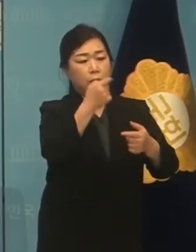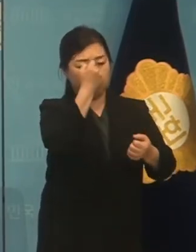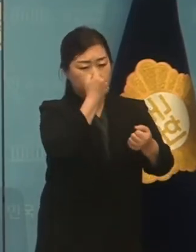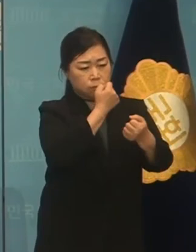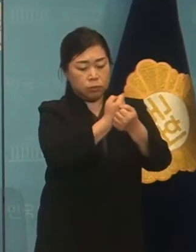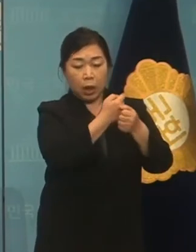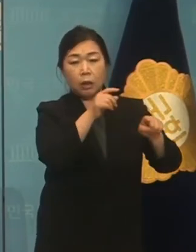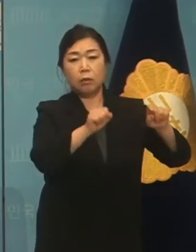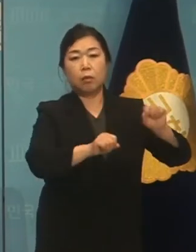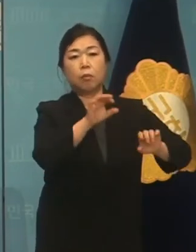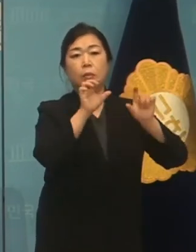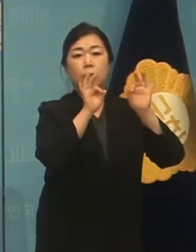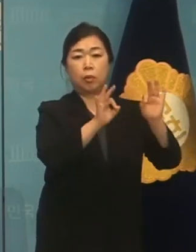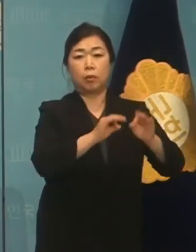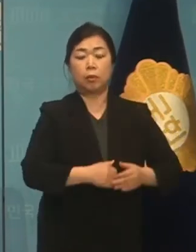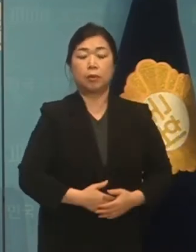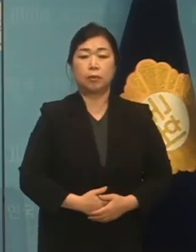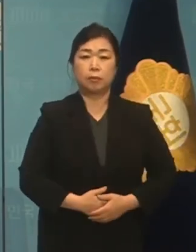내두를 지경입니다.